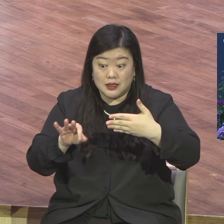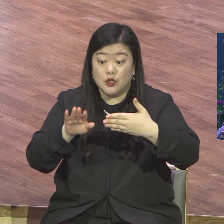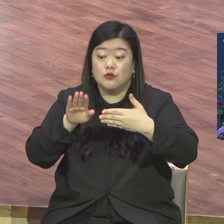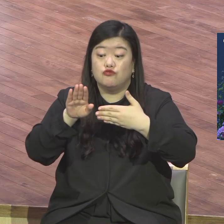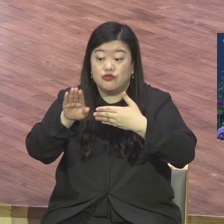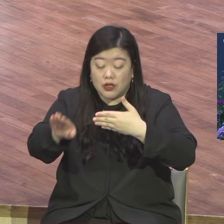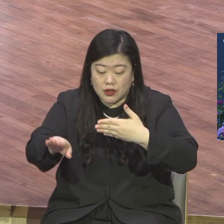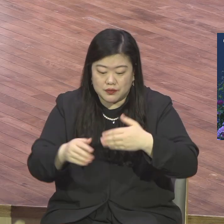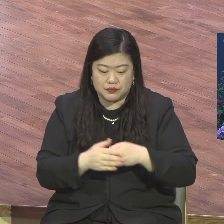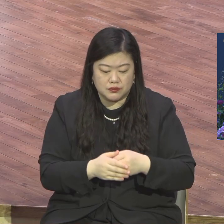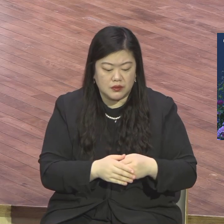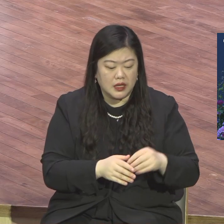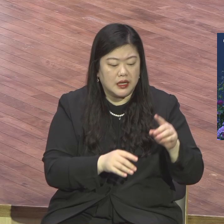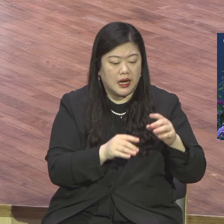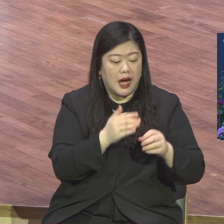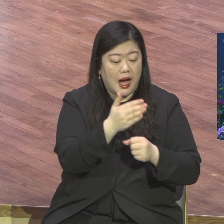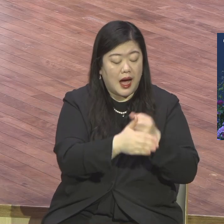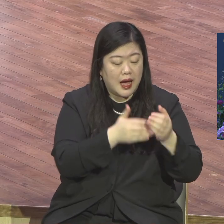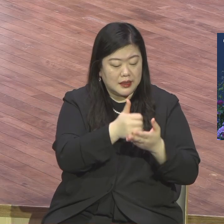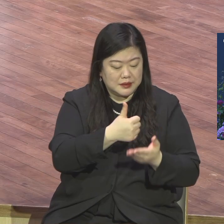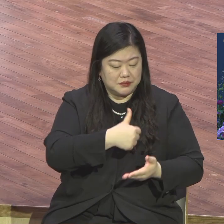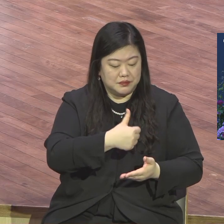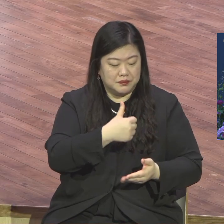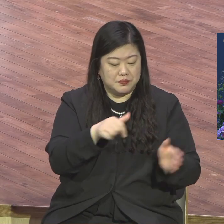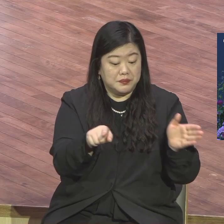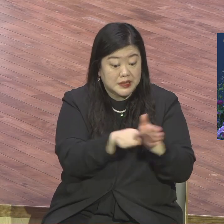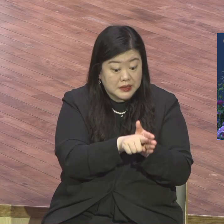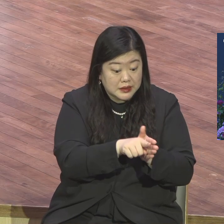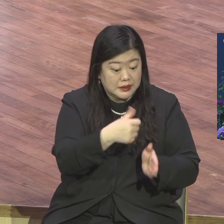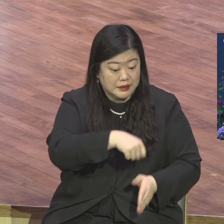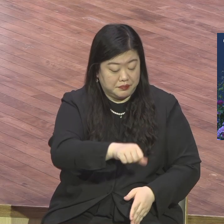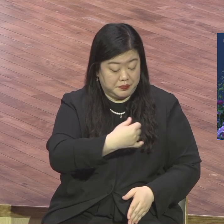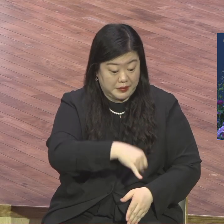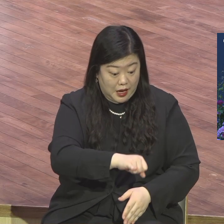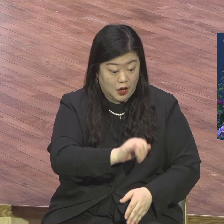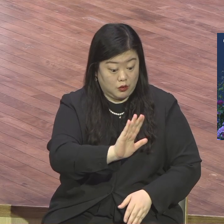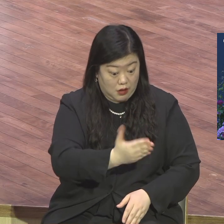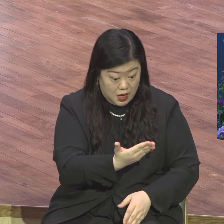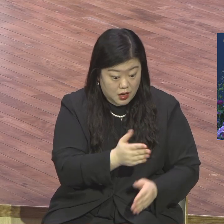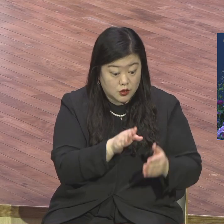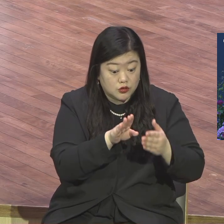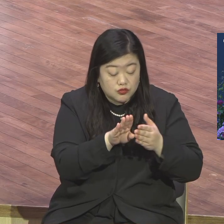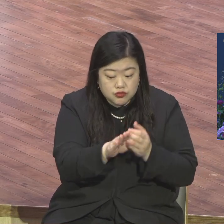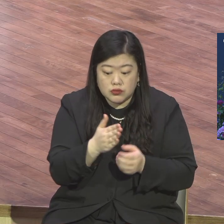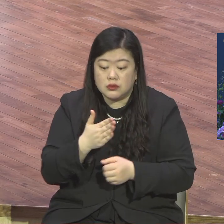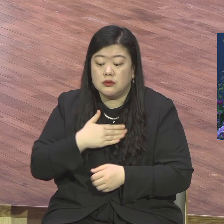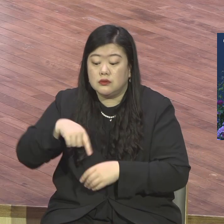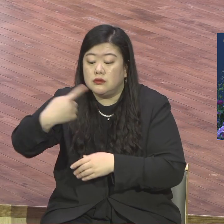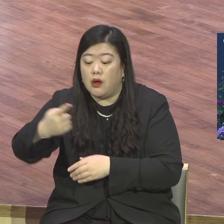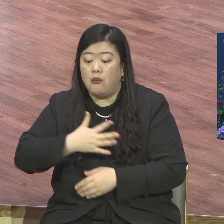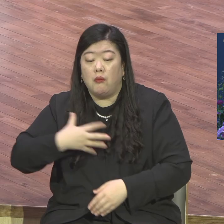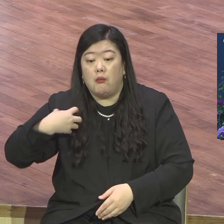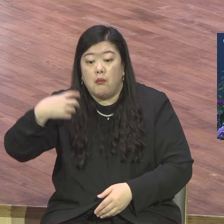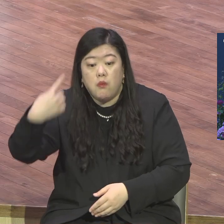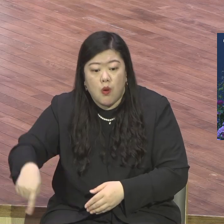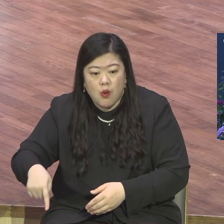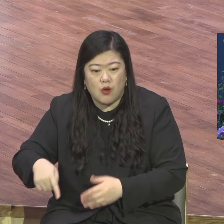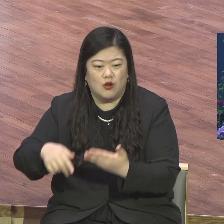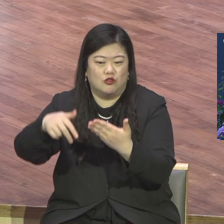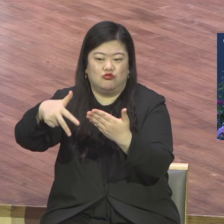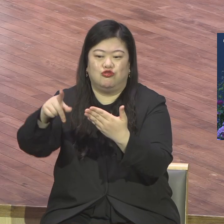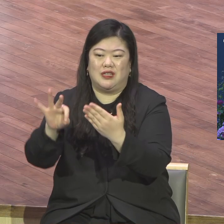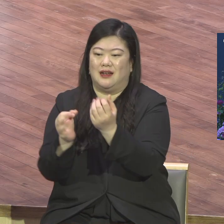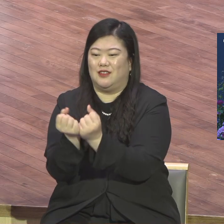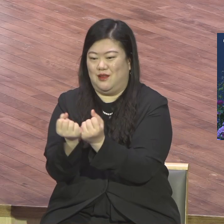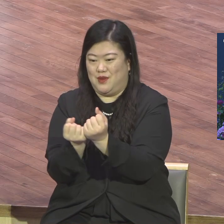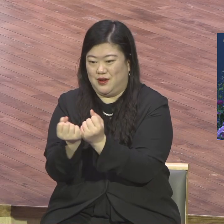삶과는 차원이 다른 그런 신앙생활을 해야 한다라고 이제 강조하고 있습니다. 특히